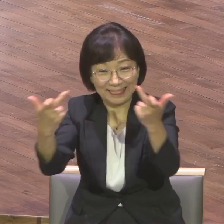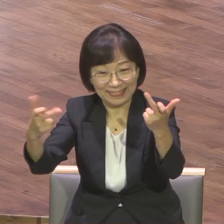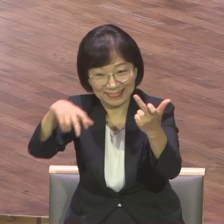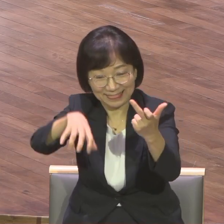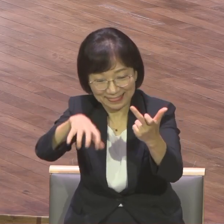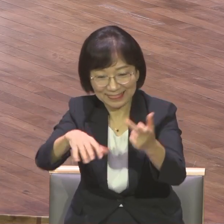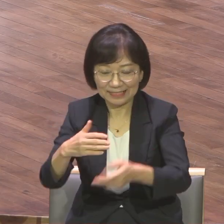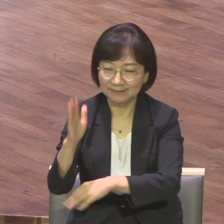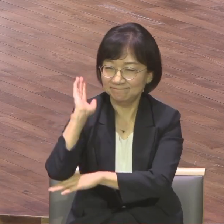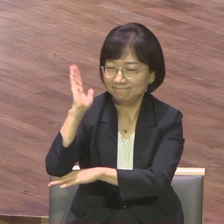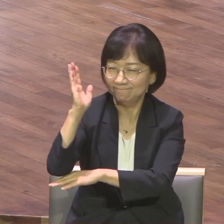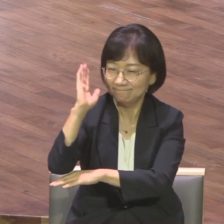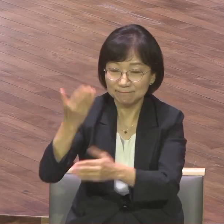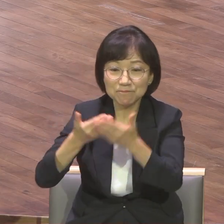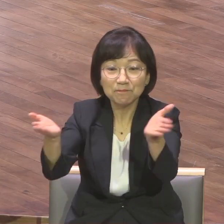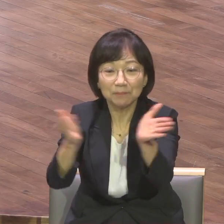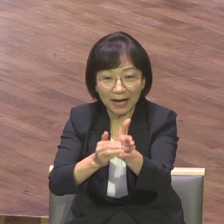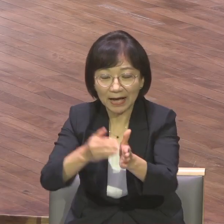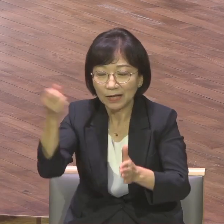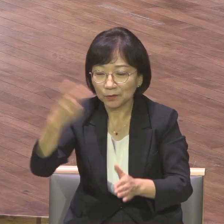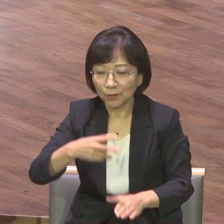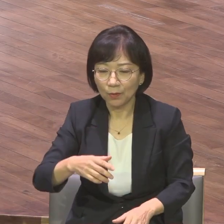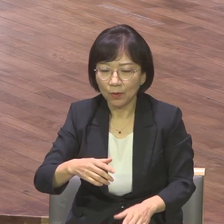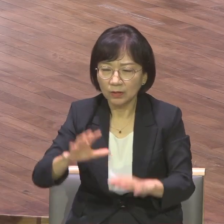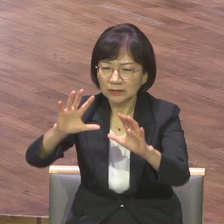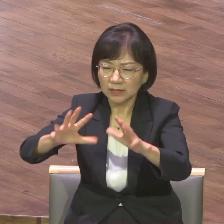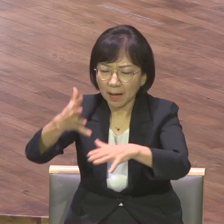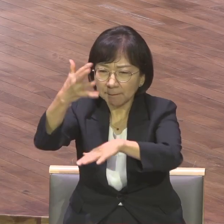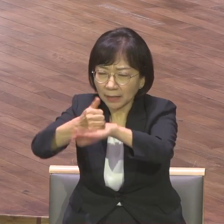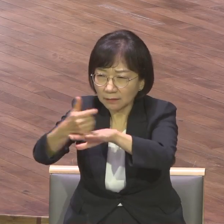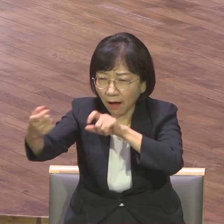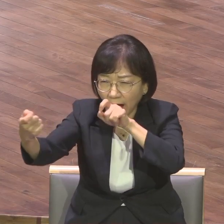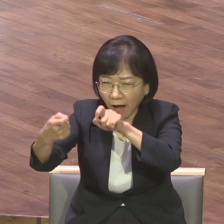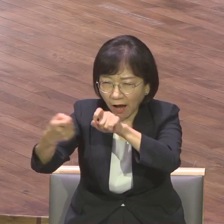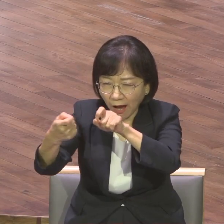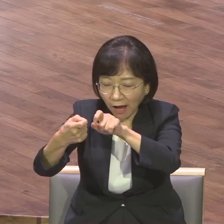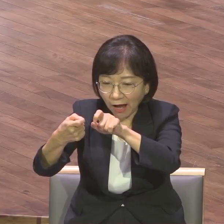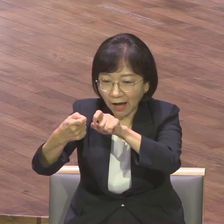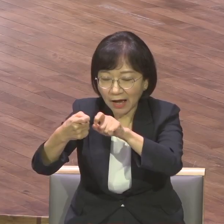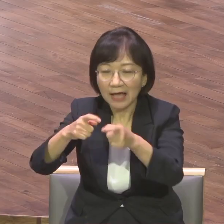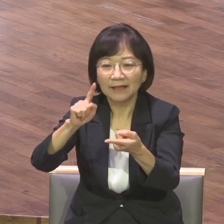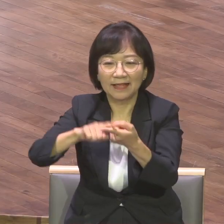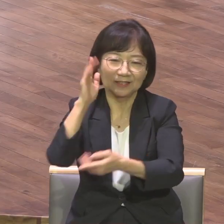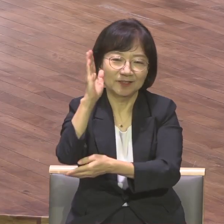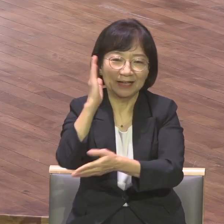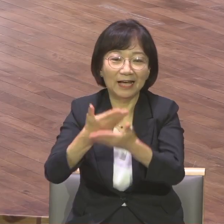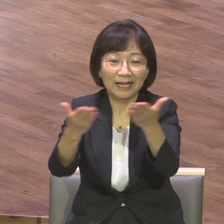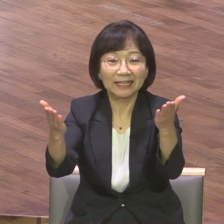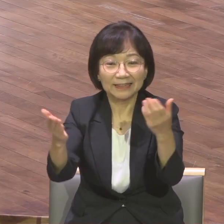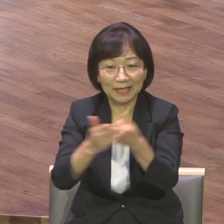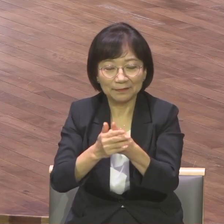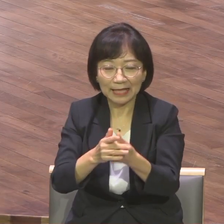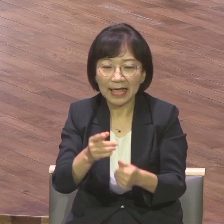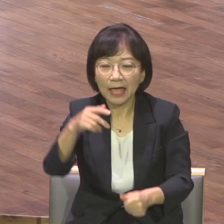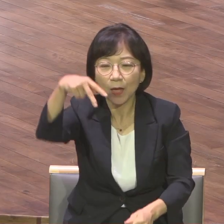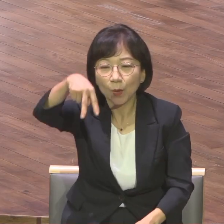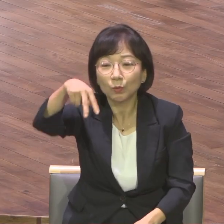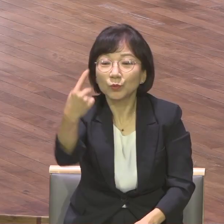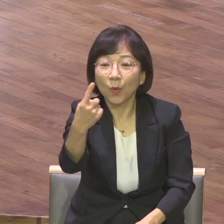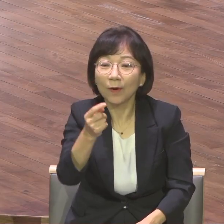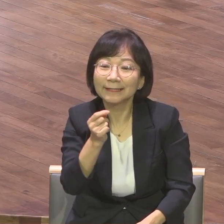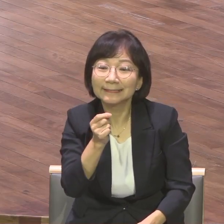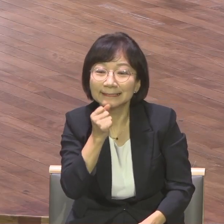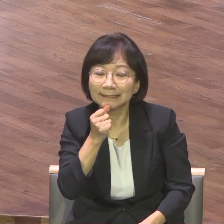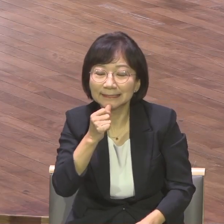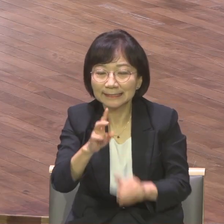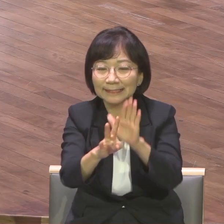종말에 대해서 말씀하셨다. 그렇게 해서 소계시록이라 라고 이 본문을 말씀합니다. 예수님은